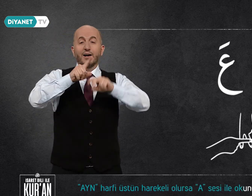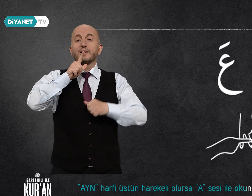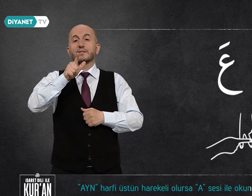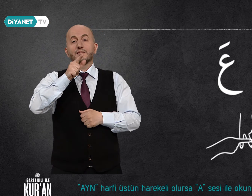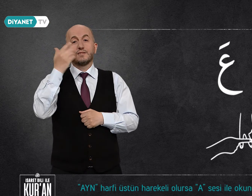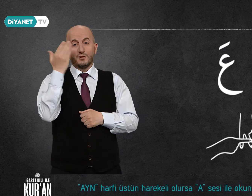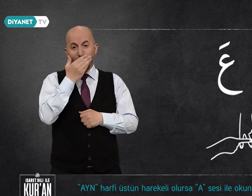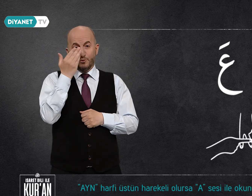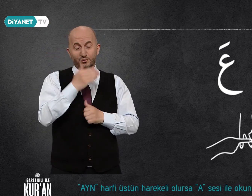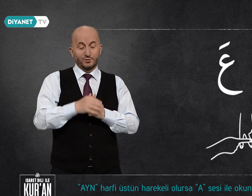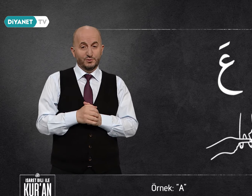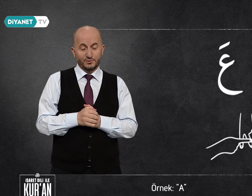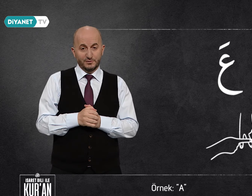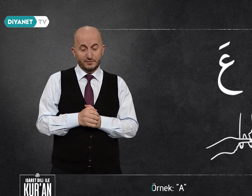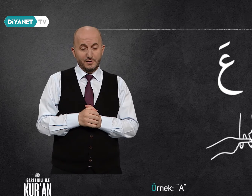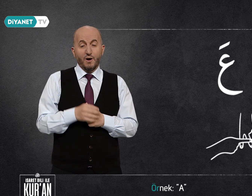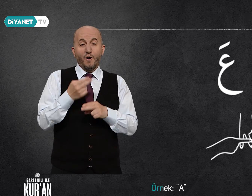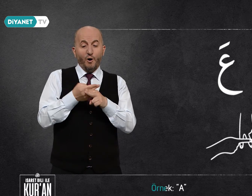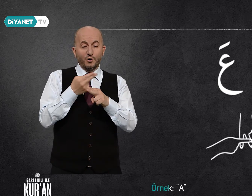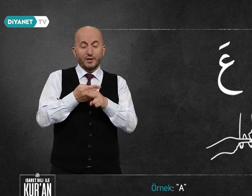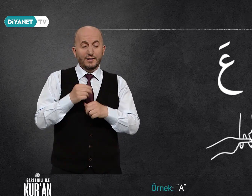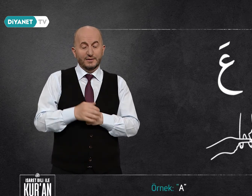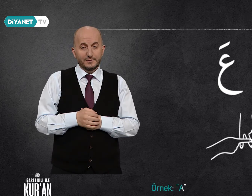okunur örnek aynı